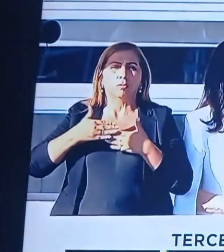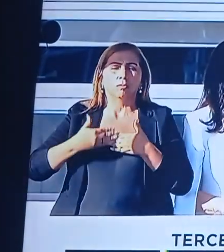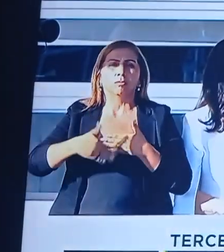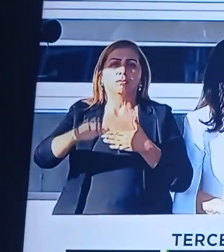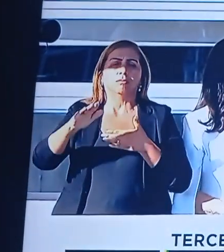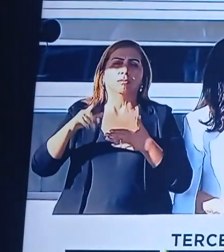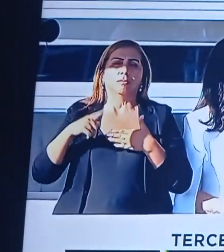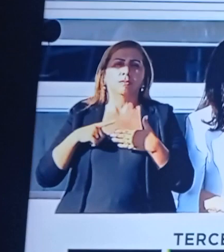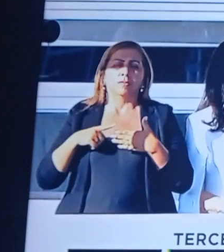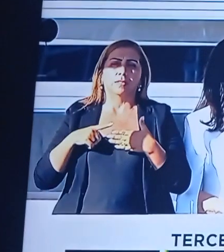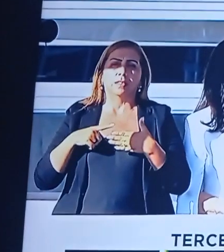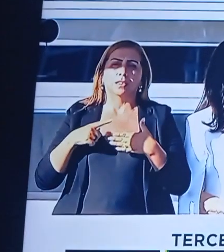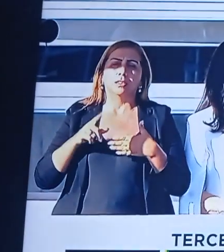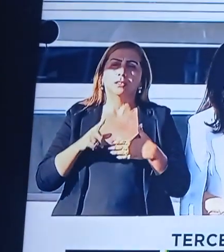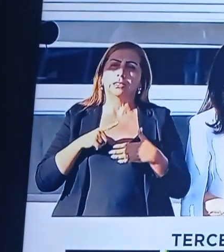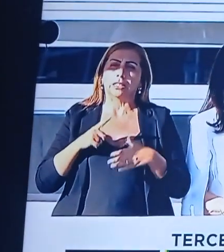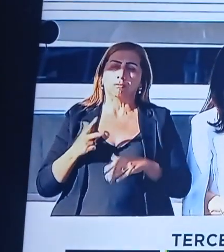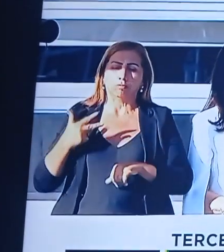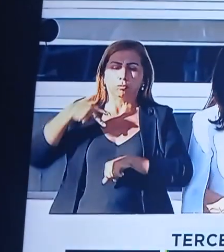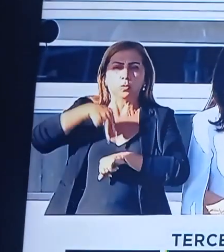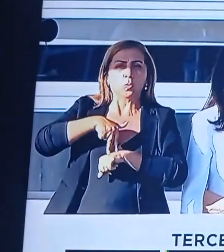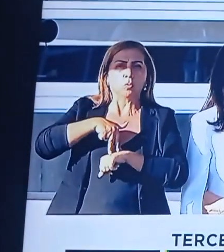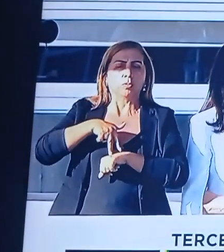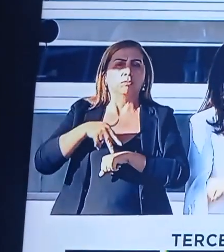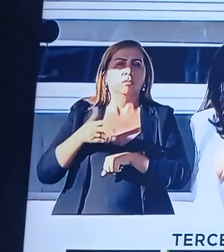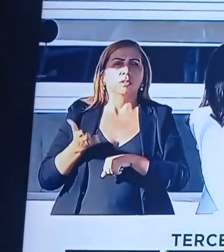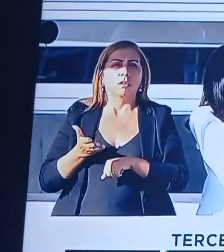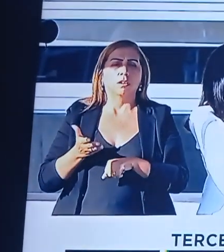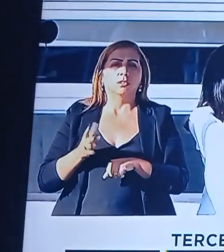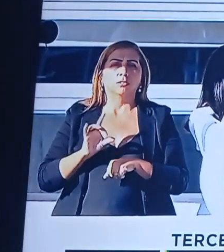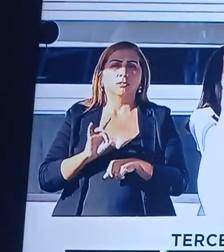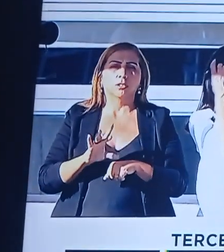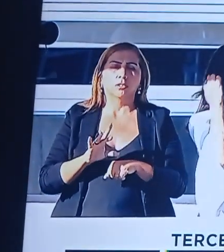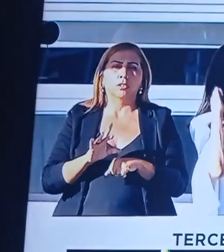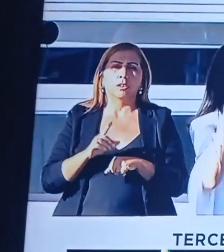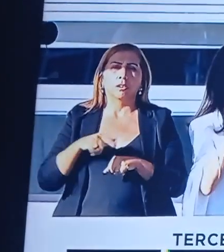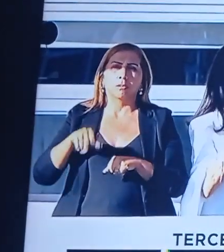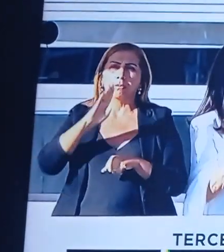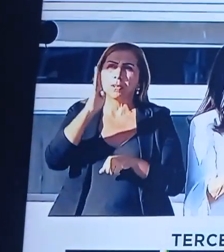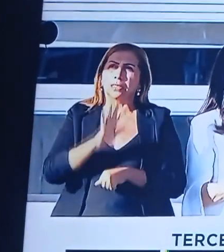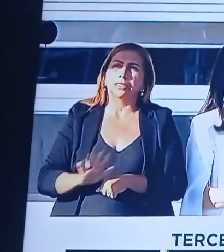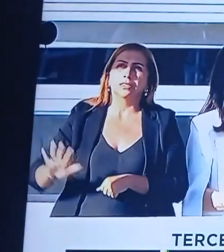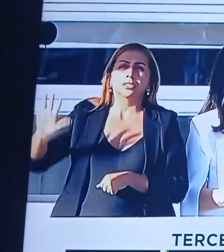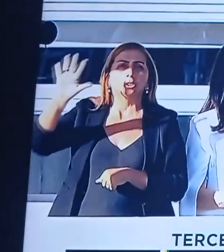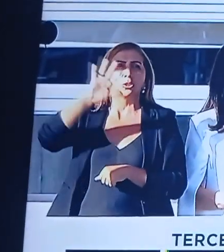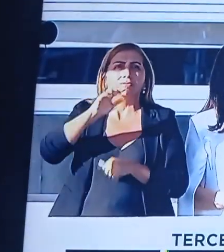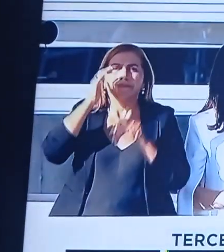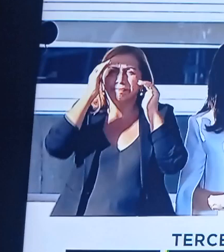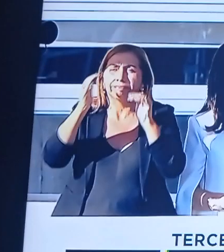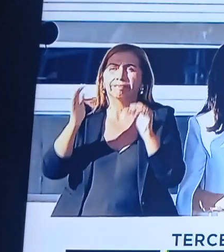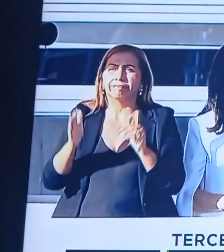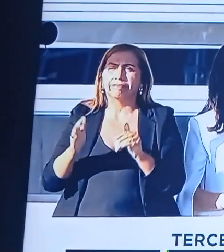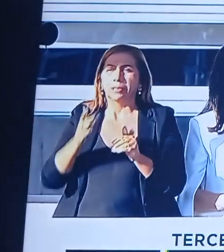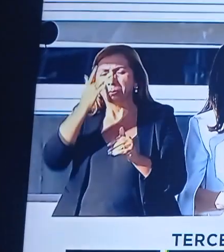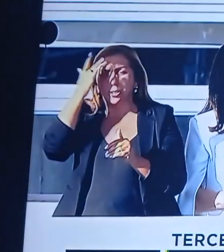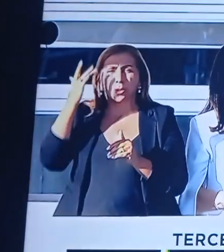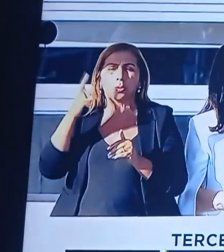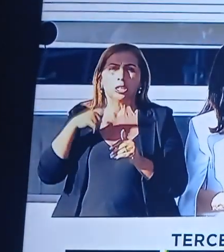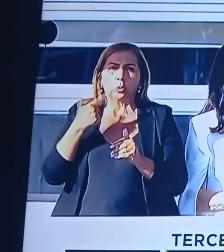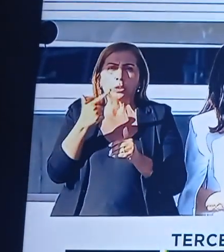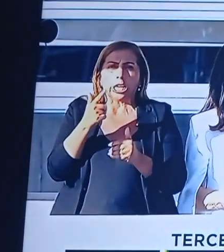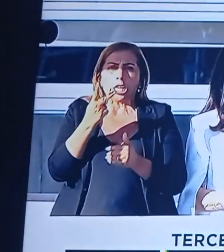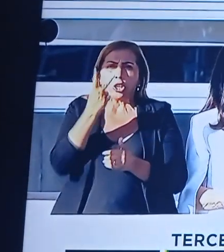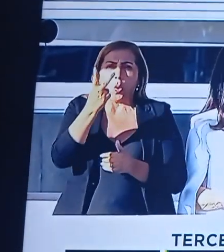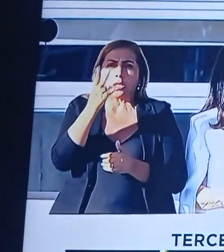a vitória de 30 de outubro sobre a necessidade de unir o país. Não existem dois